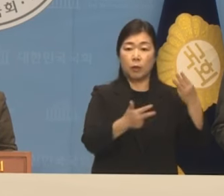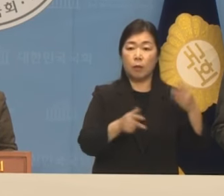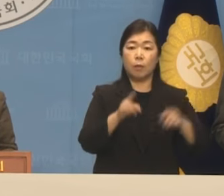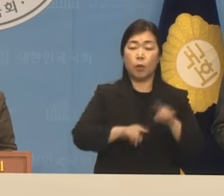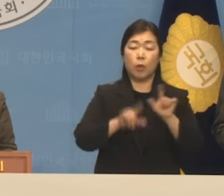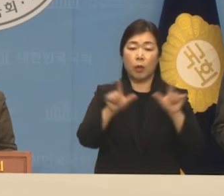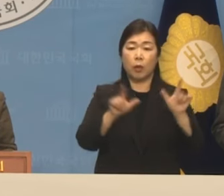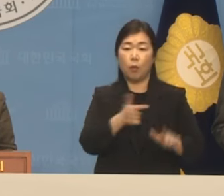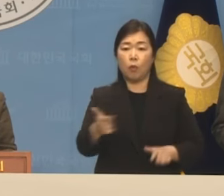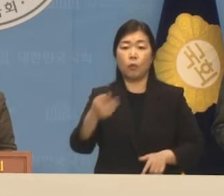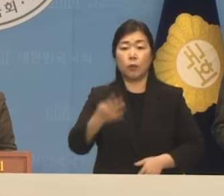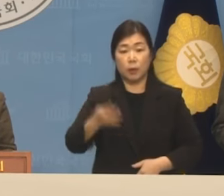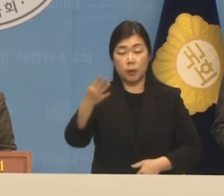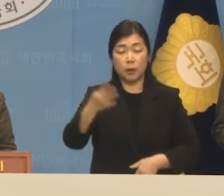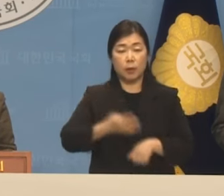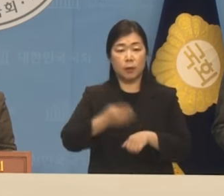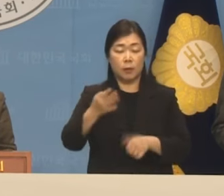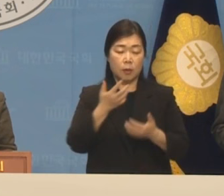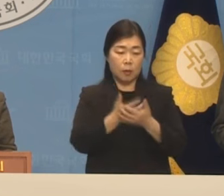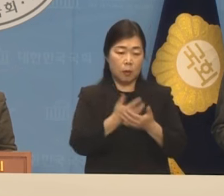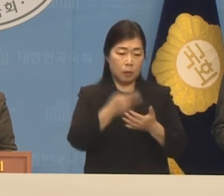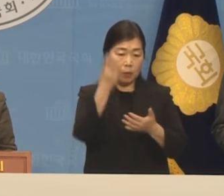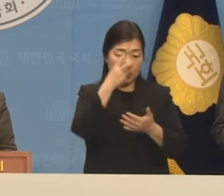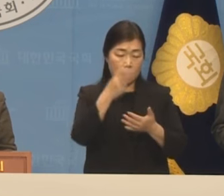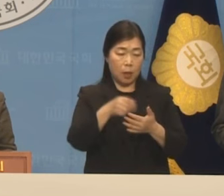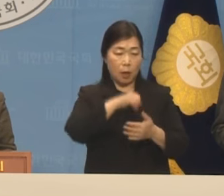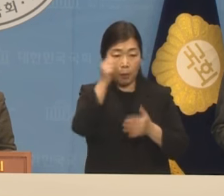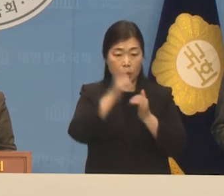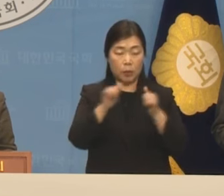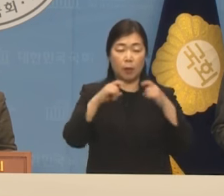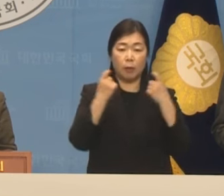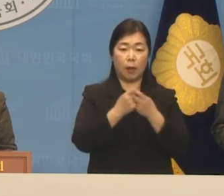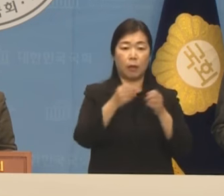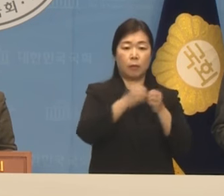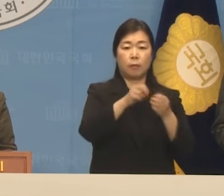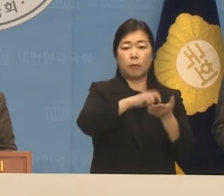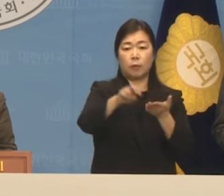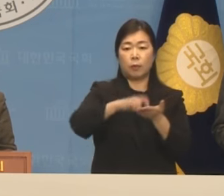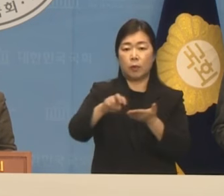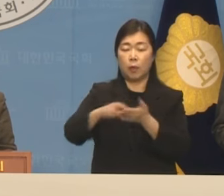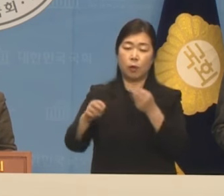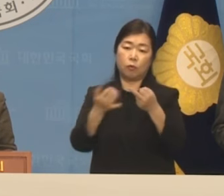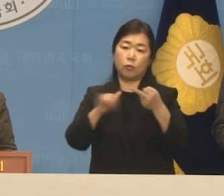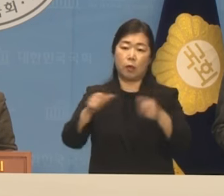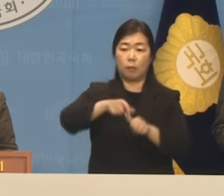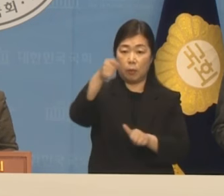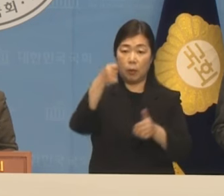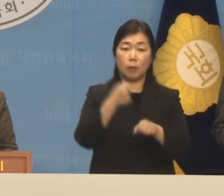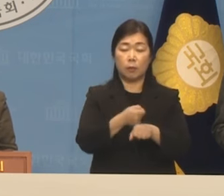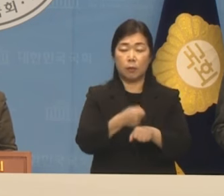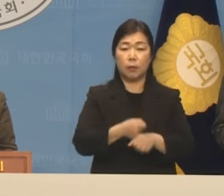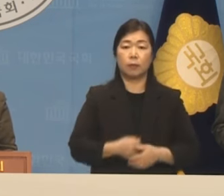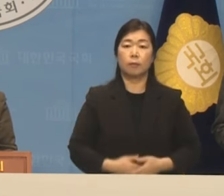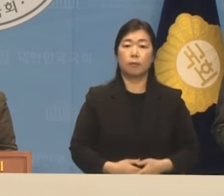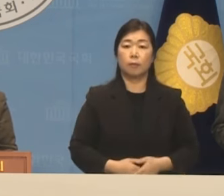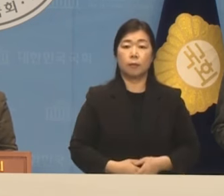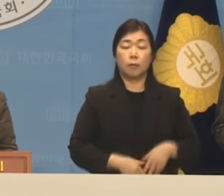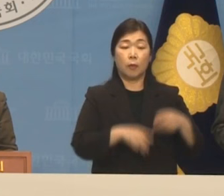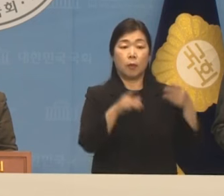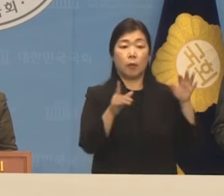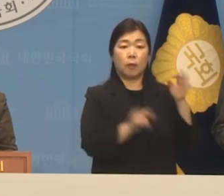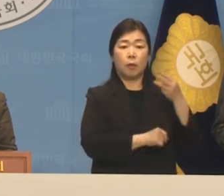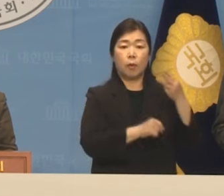3시 서면 심사 합격자 개별 통보 12분 선정합니다. 3월 10일